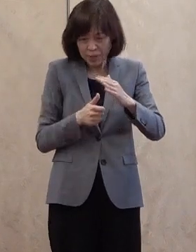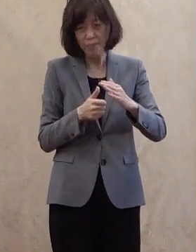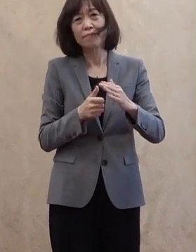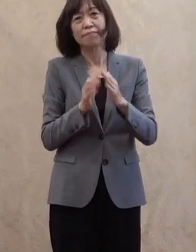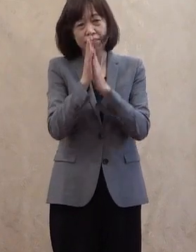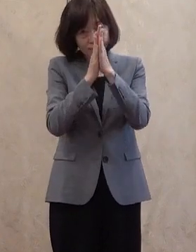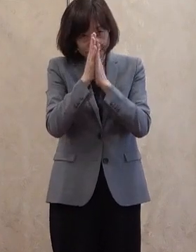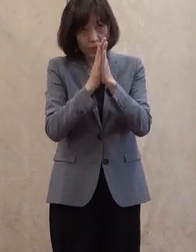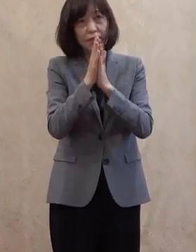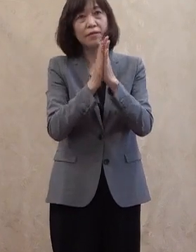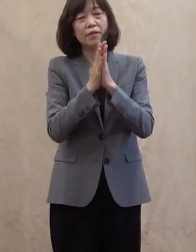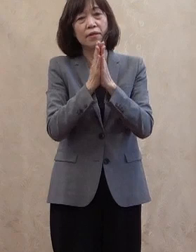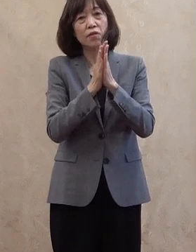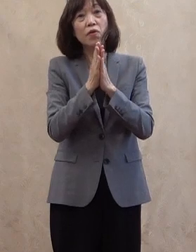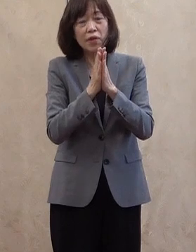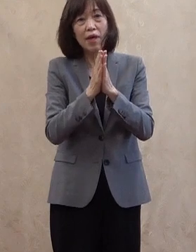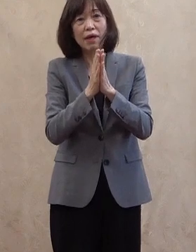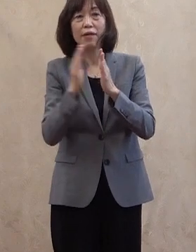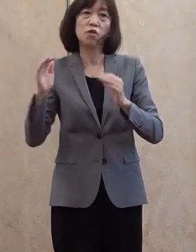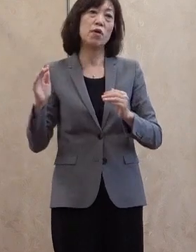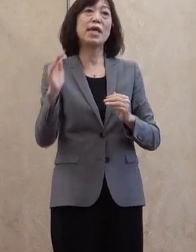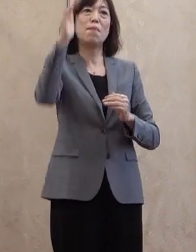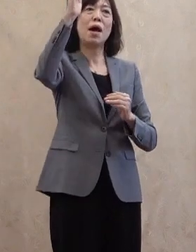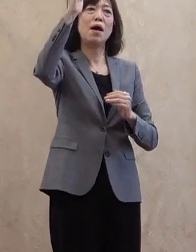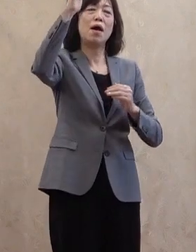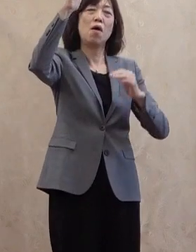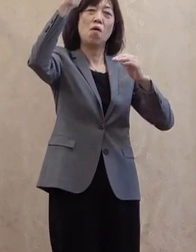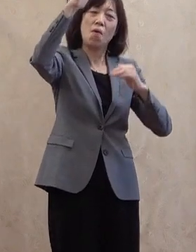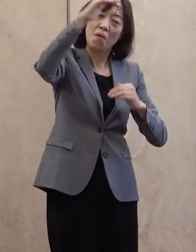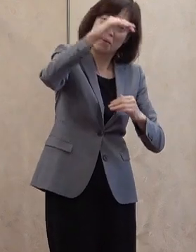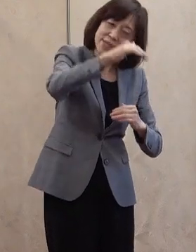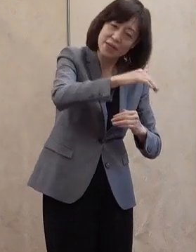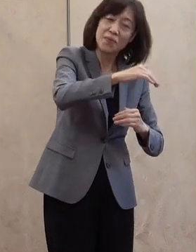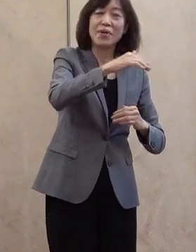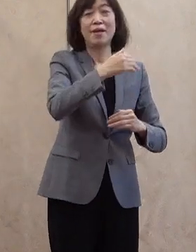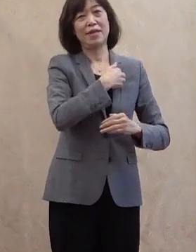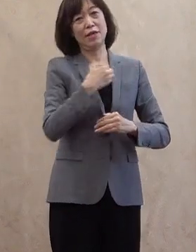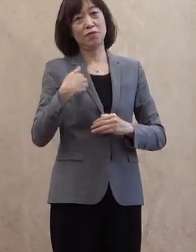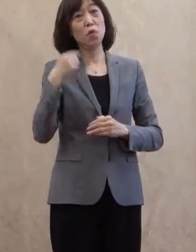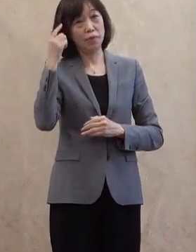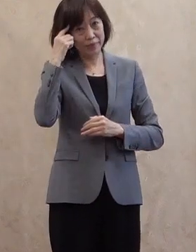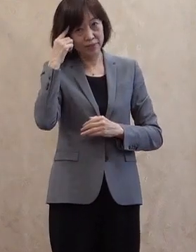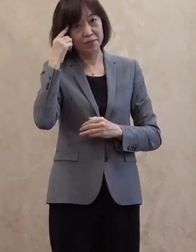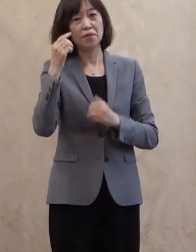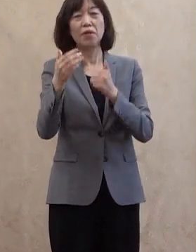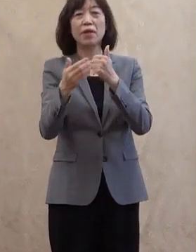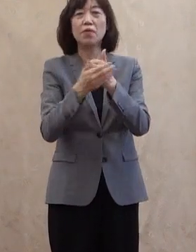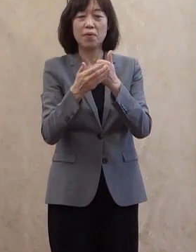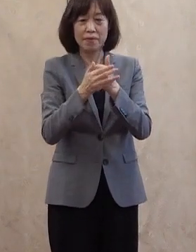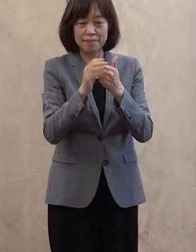染の山というのはこれは僕は抑えることができると思ってますし、そこのご協力を